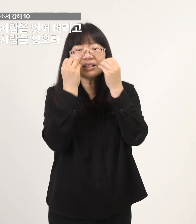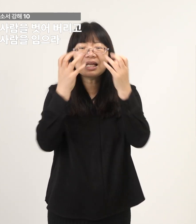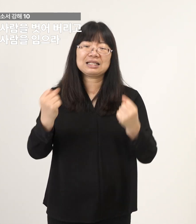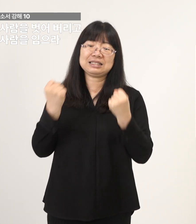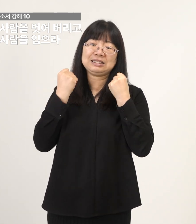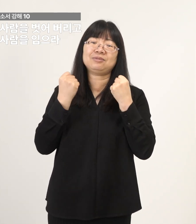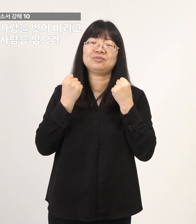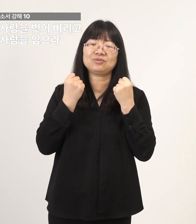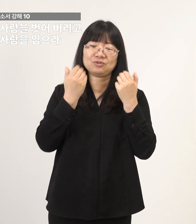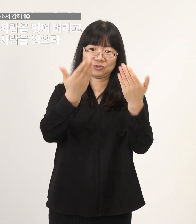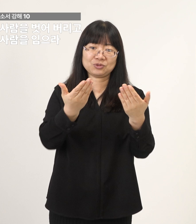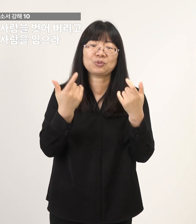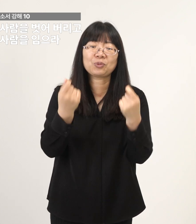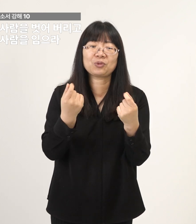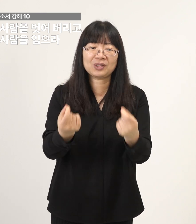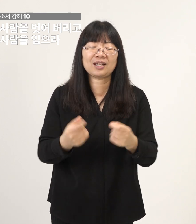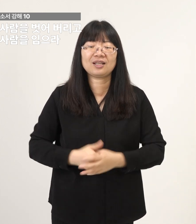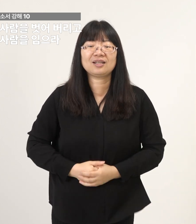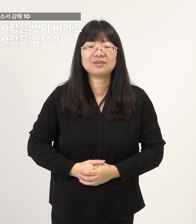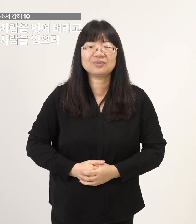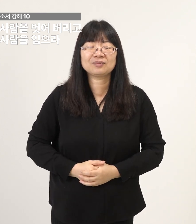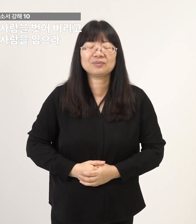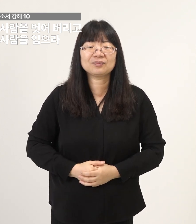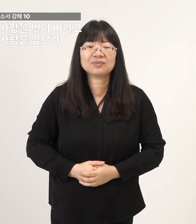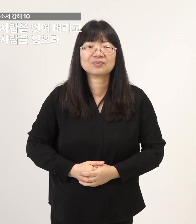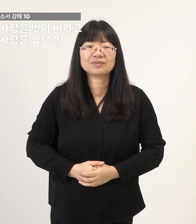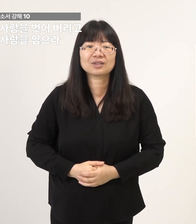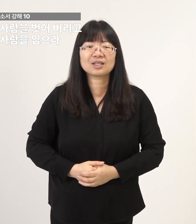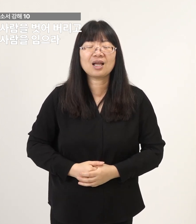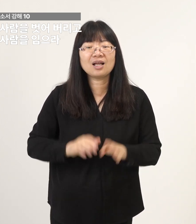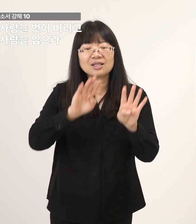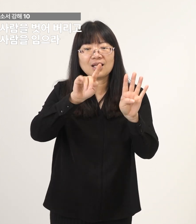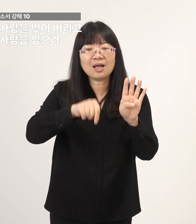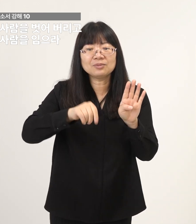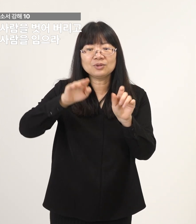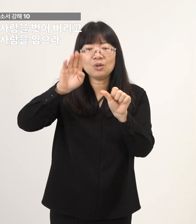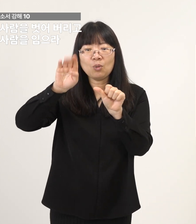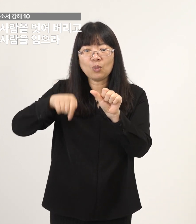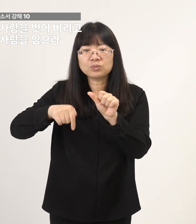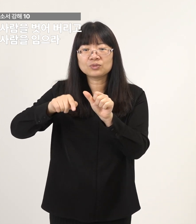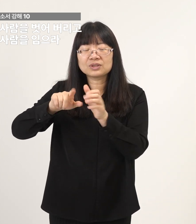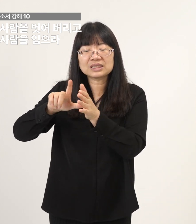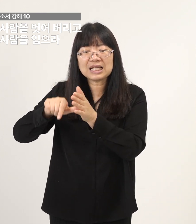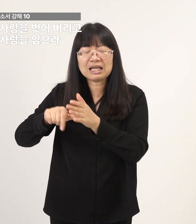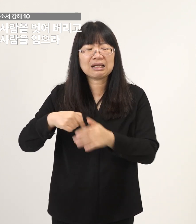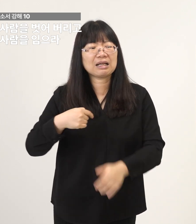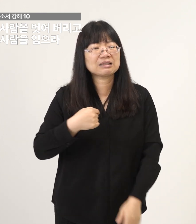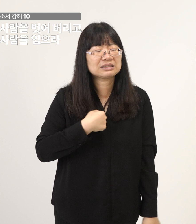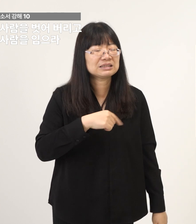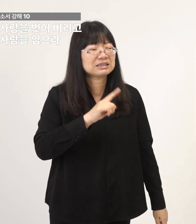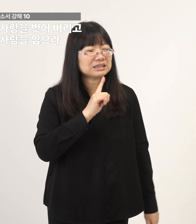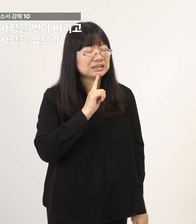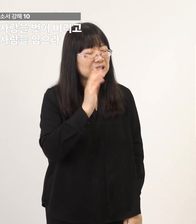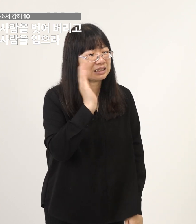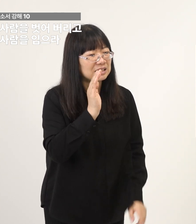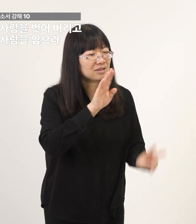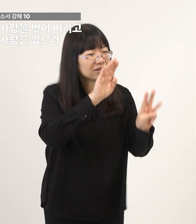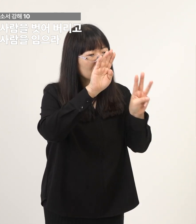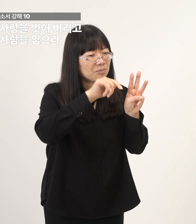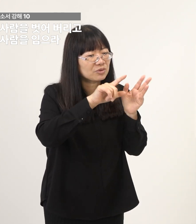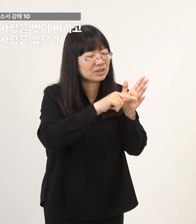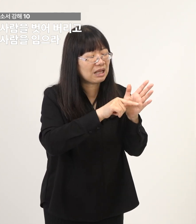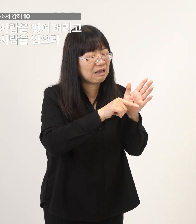주시고, 이렇게 한 4부 5부쯤 가면 저도 막 이 얘기를 3부에서